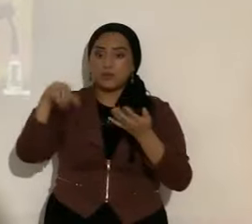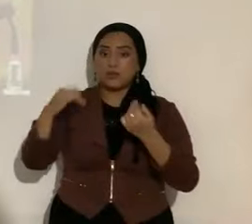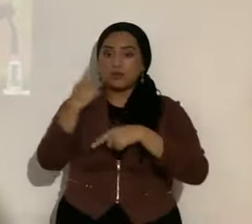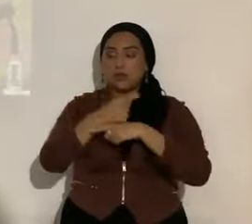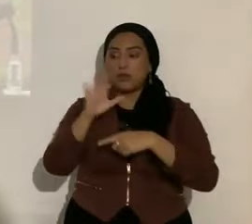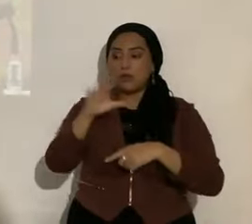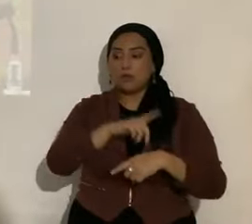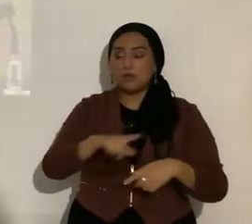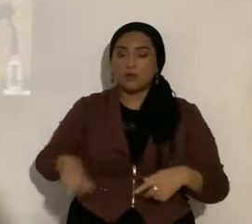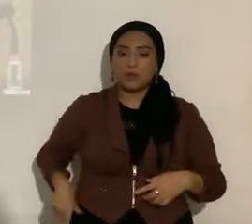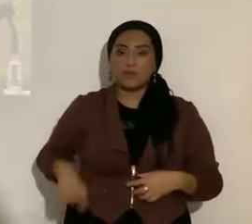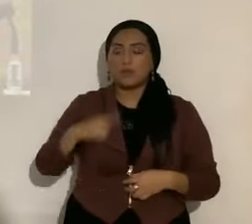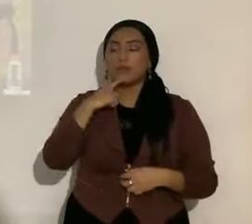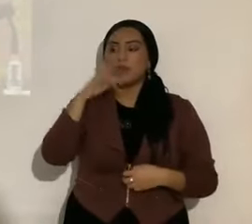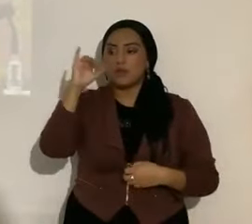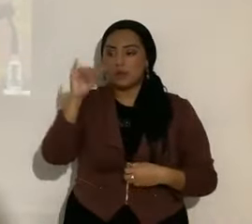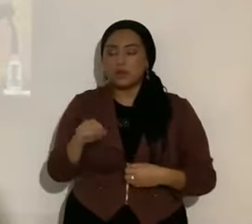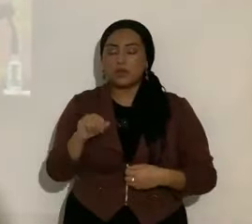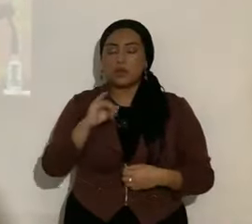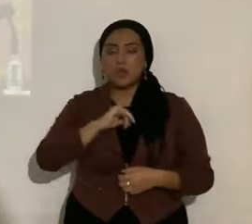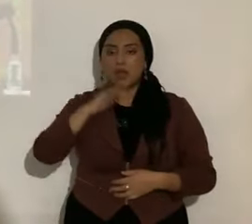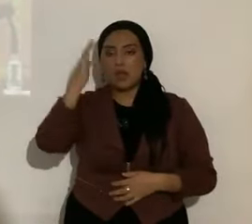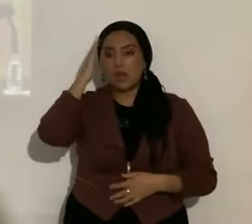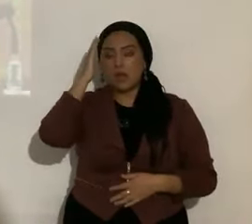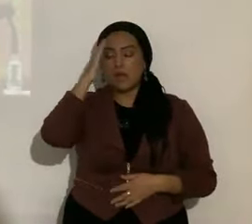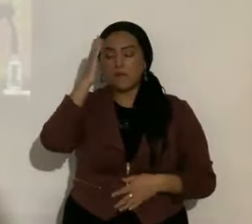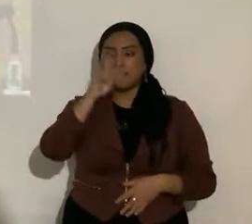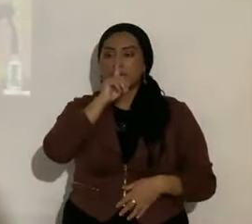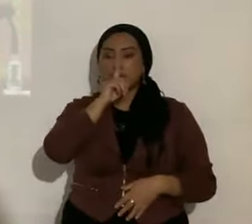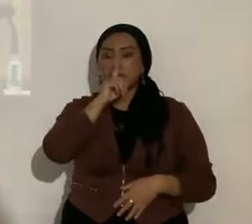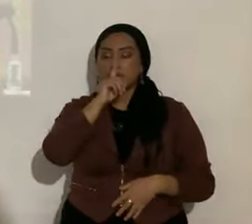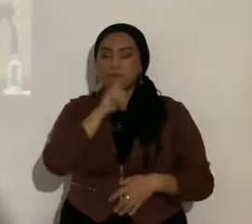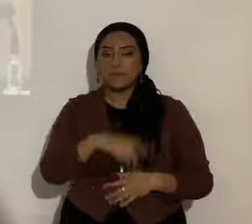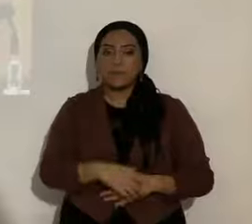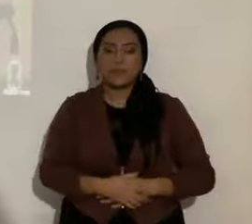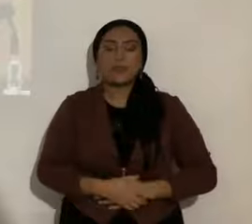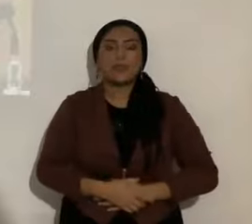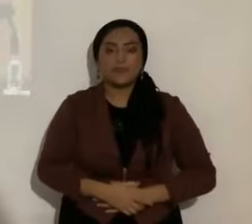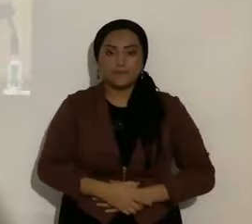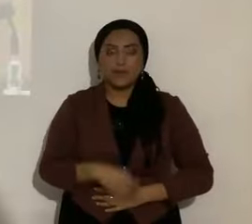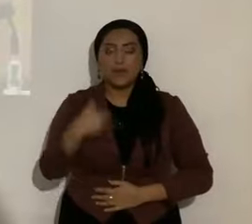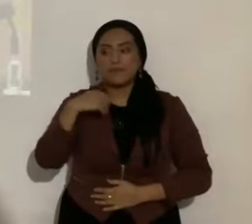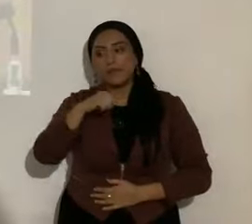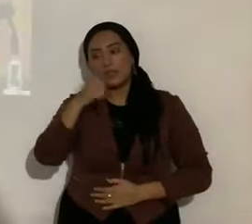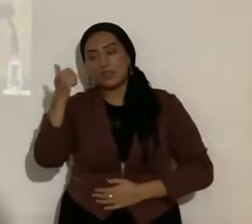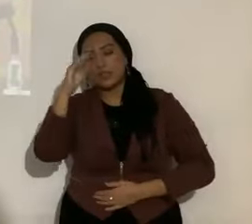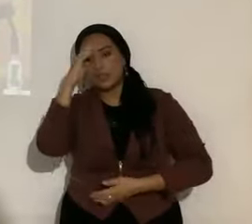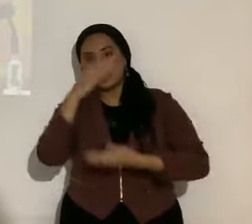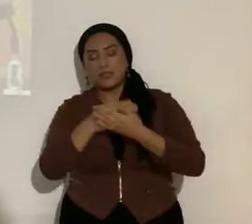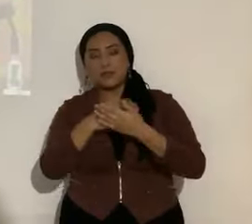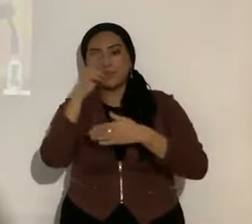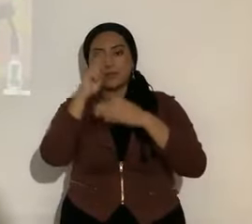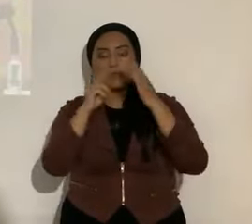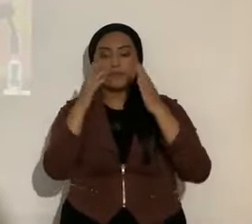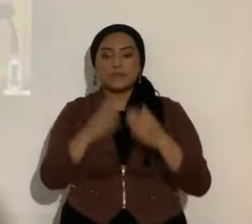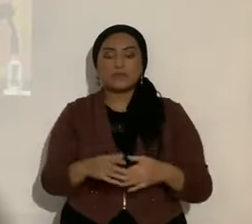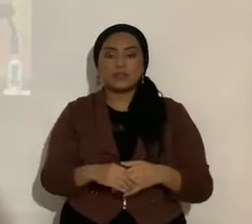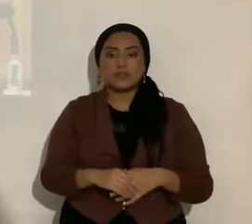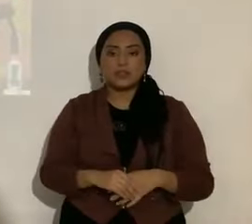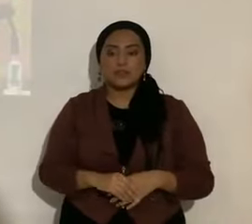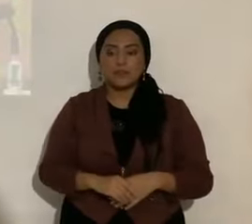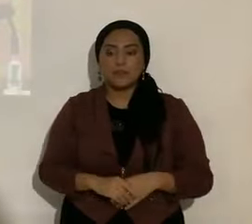Señor sobre ti? Él respondió, sí, yo lo sé, callad. ¿Sí? Esos eran otros hijos de los profetas. Bueno,